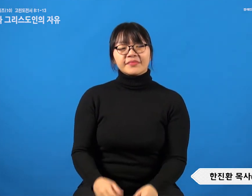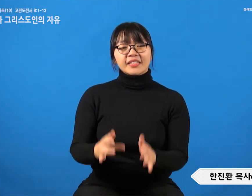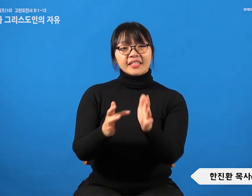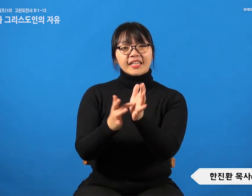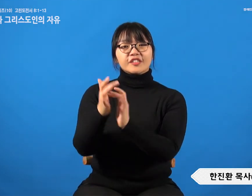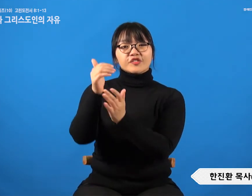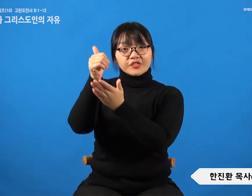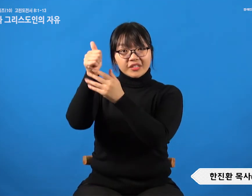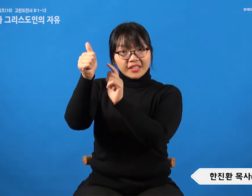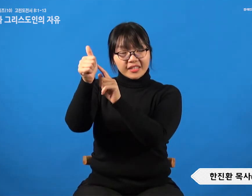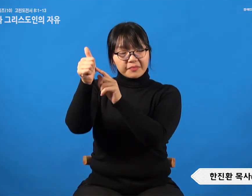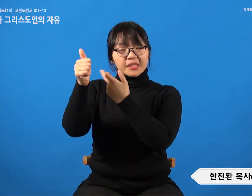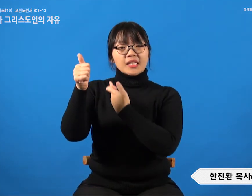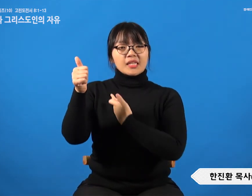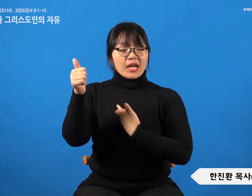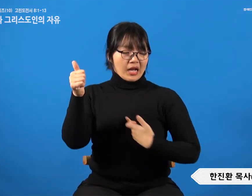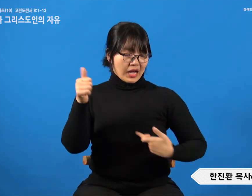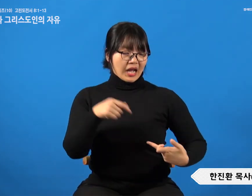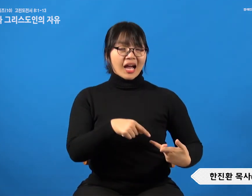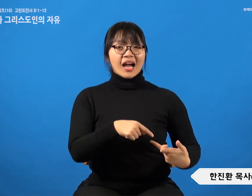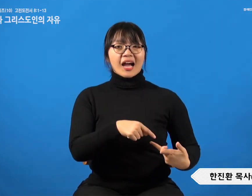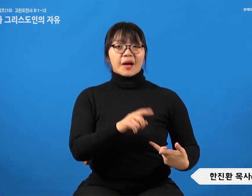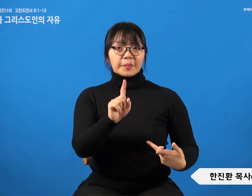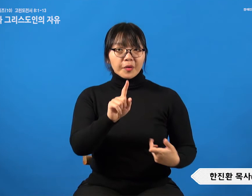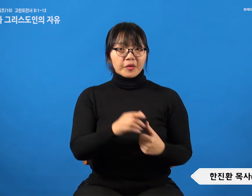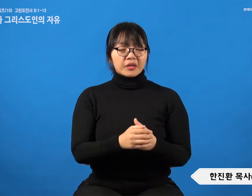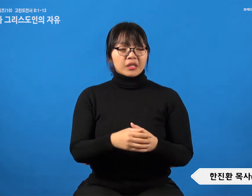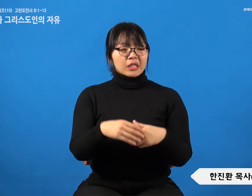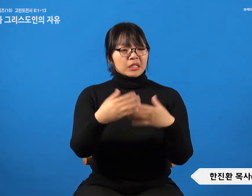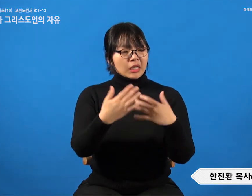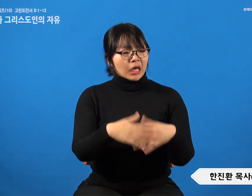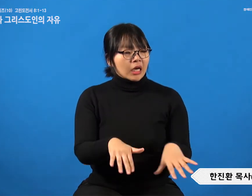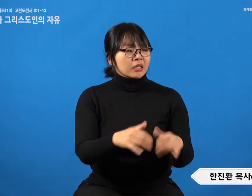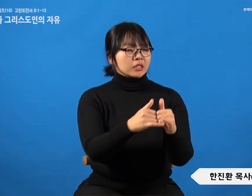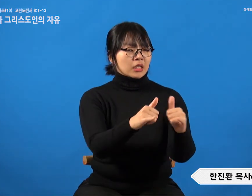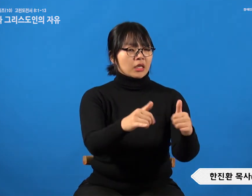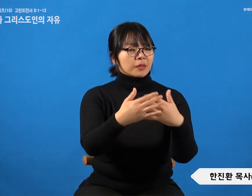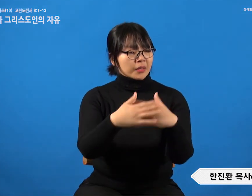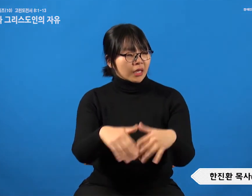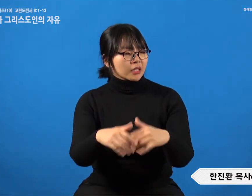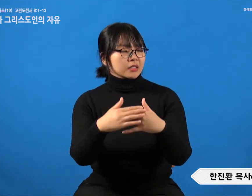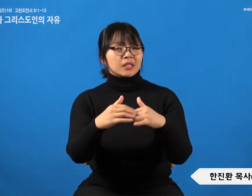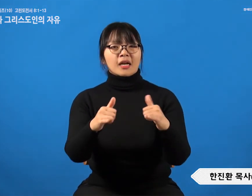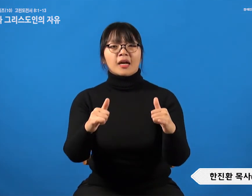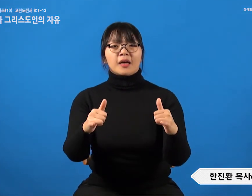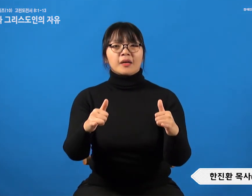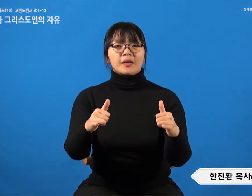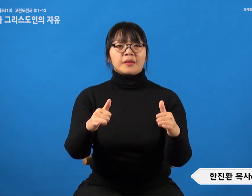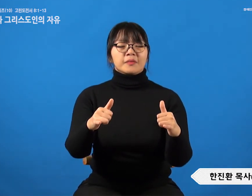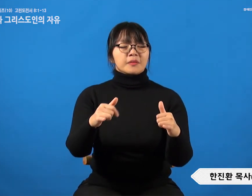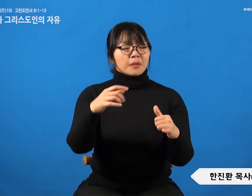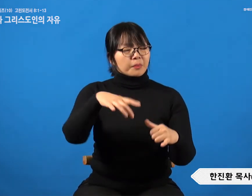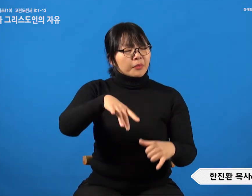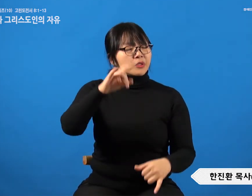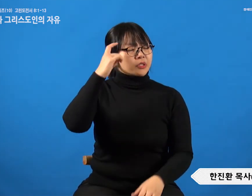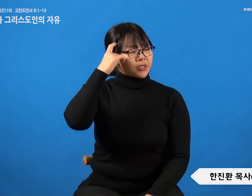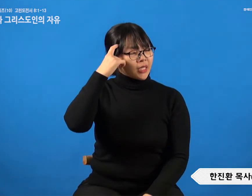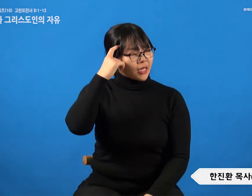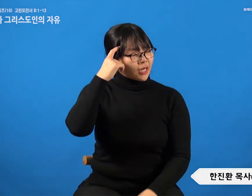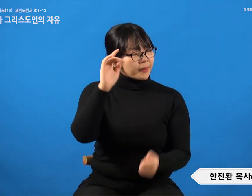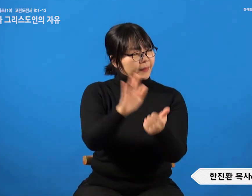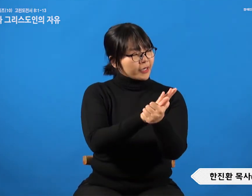그러니까 예수님 제자들은 늘 약한 형제를 먼저 생각하고 약한 형제를